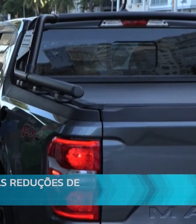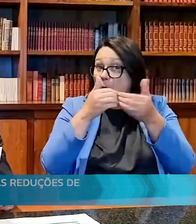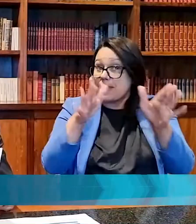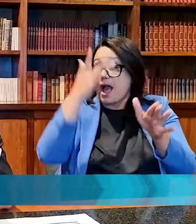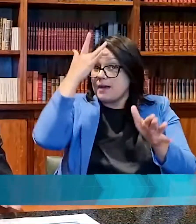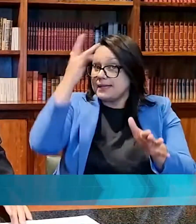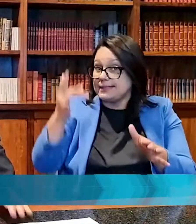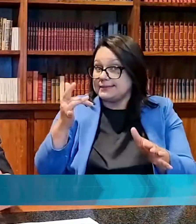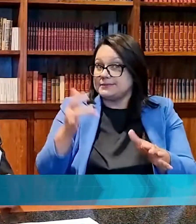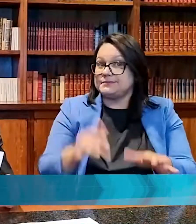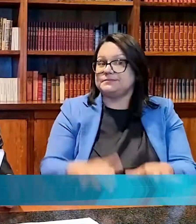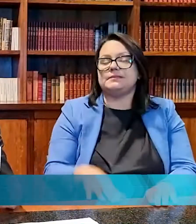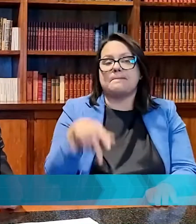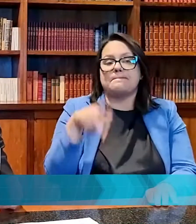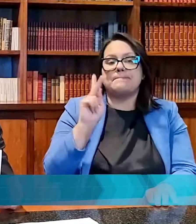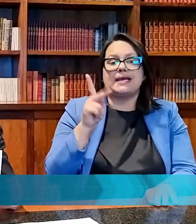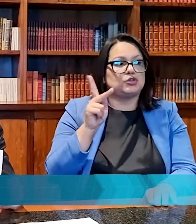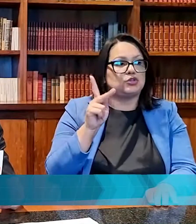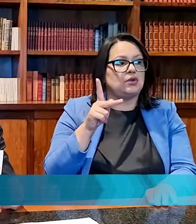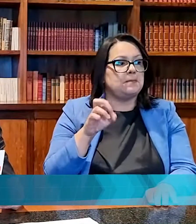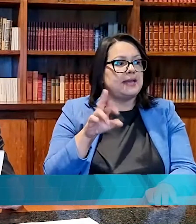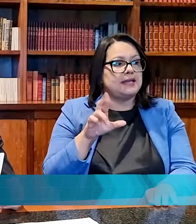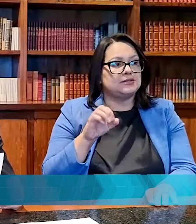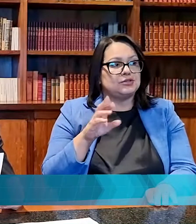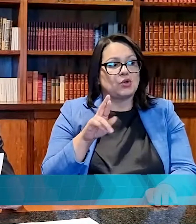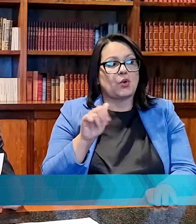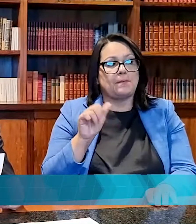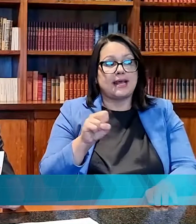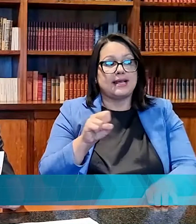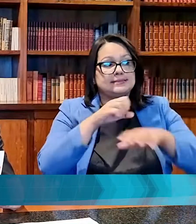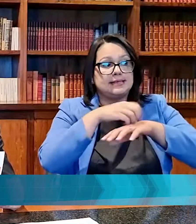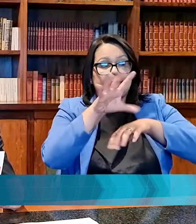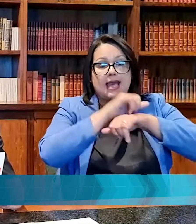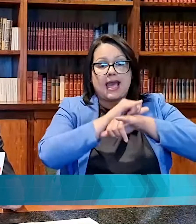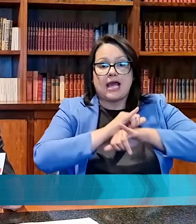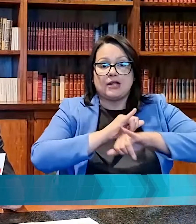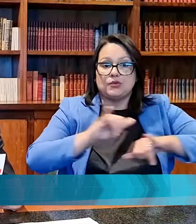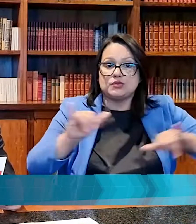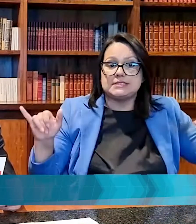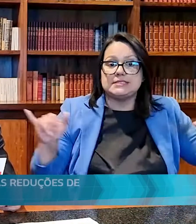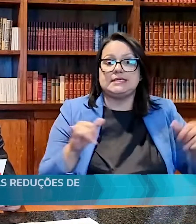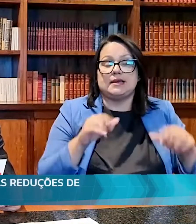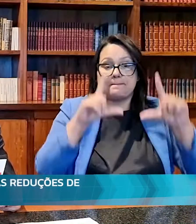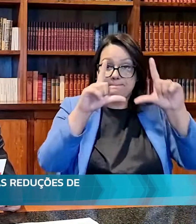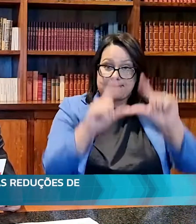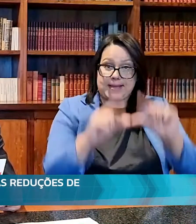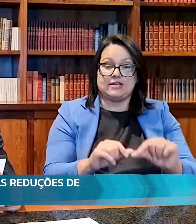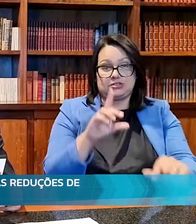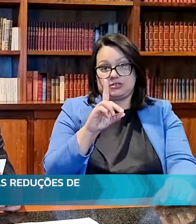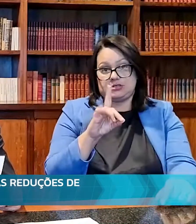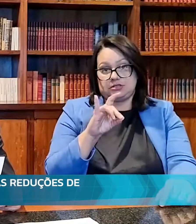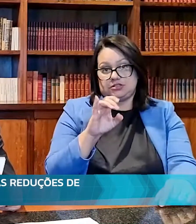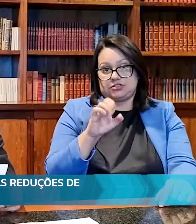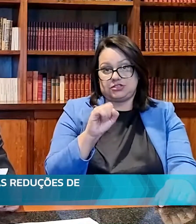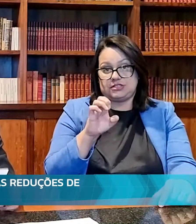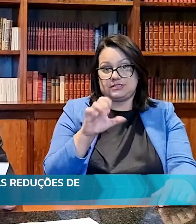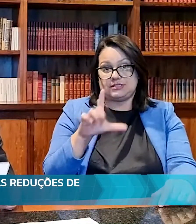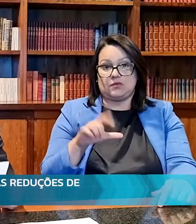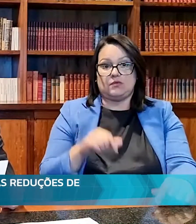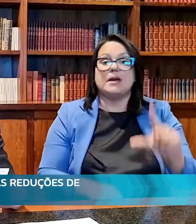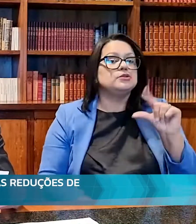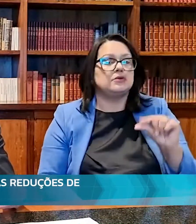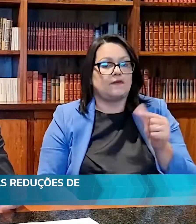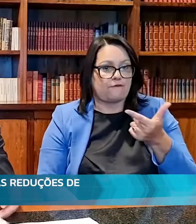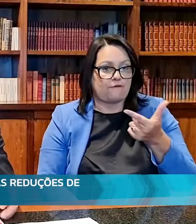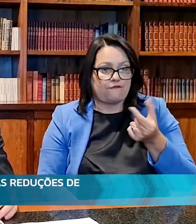3,56%. A Petrobras, quem diria, né? Anuncia a redução do preço do diesel. É pouca coisa, 20 centavos. Sim, é pouca